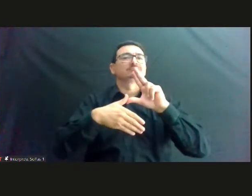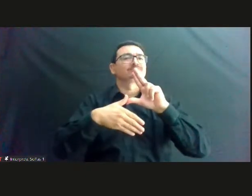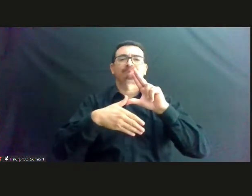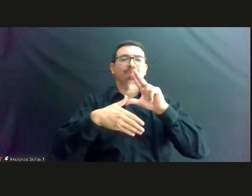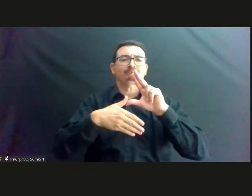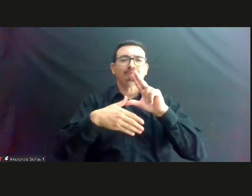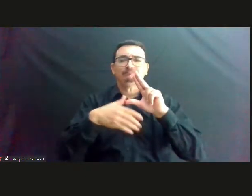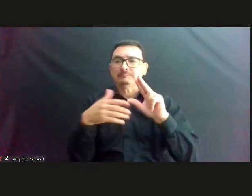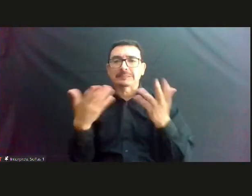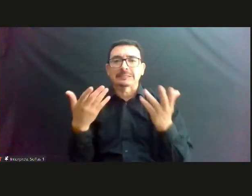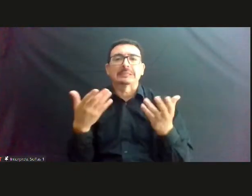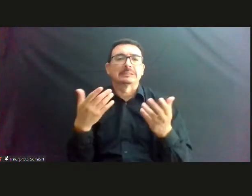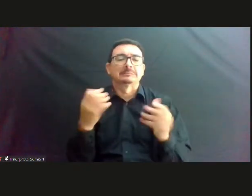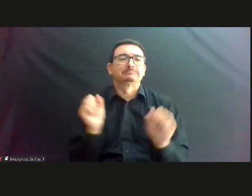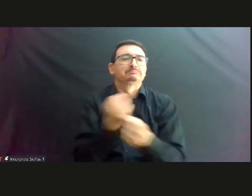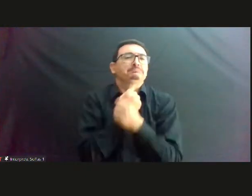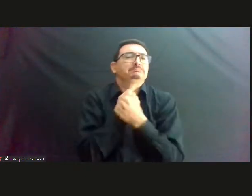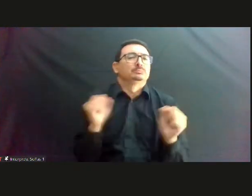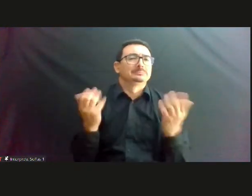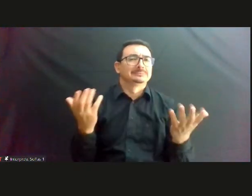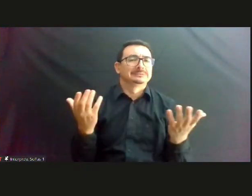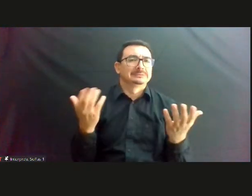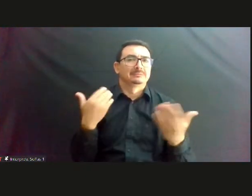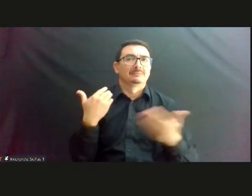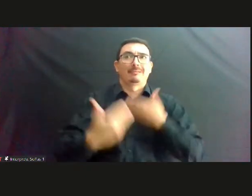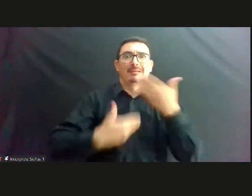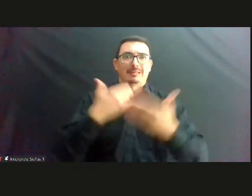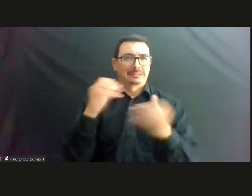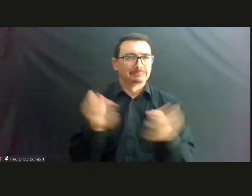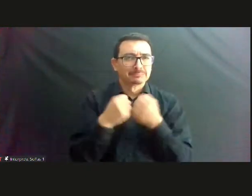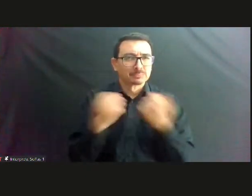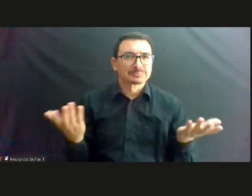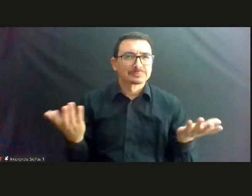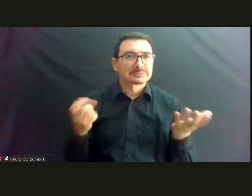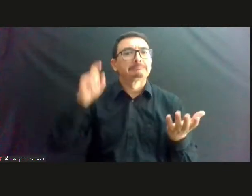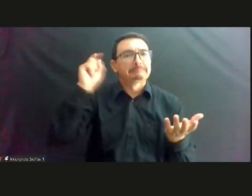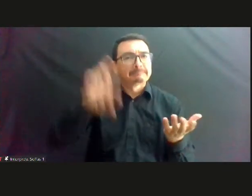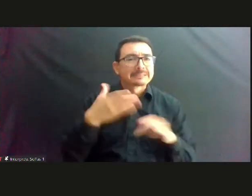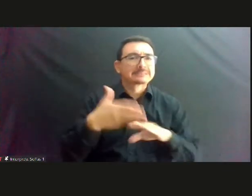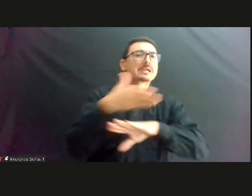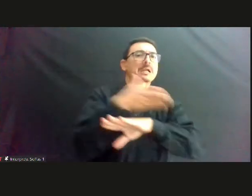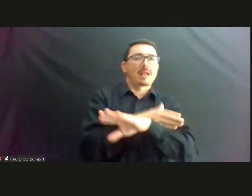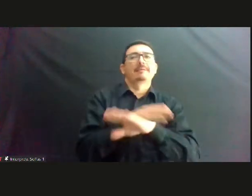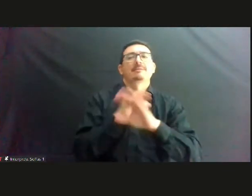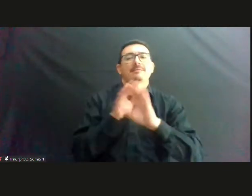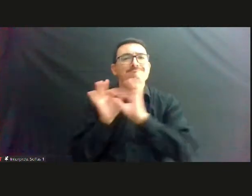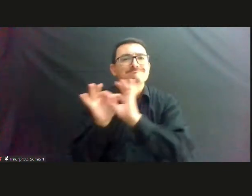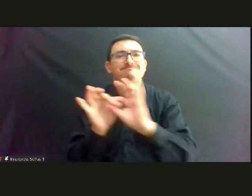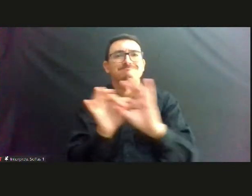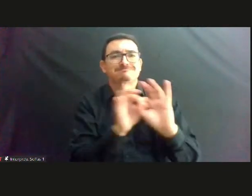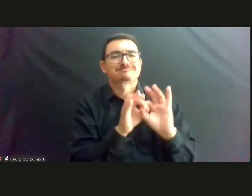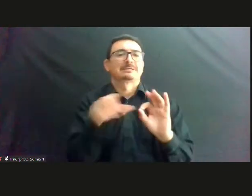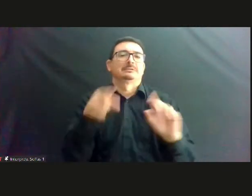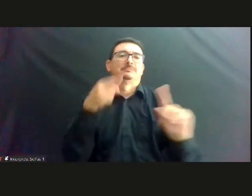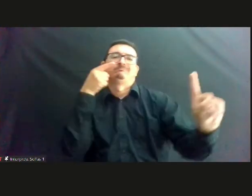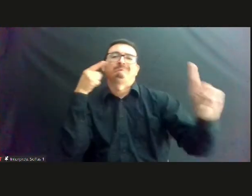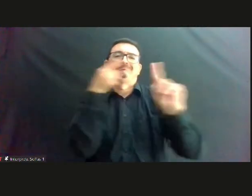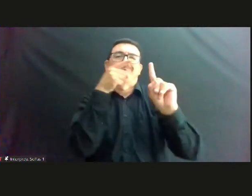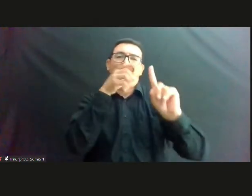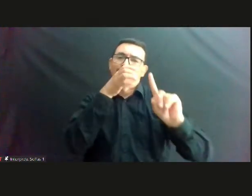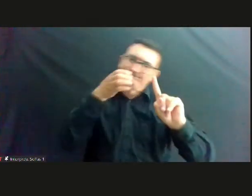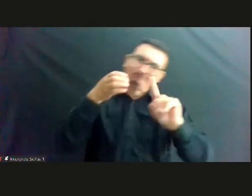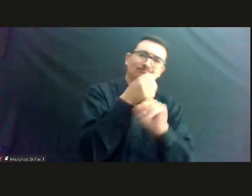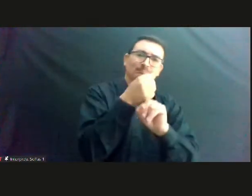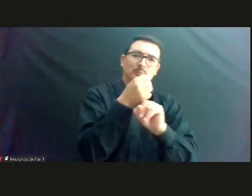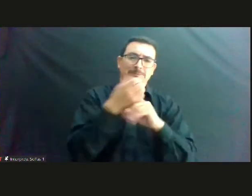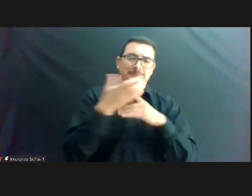posible avanzar en función de los objetivos que nos hemos planteado. Por ello, que estamos